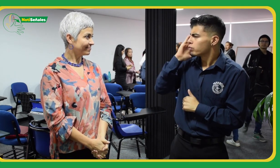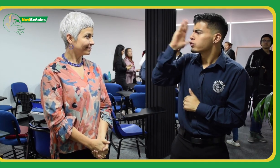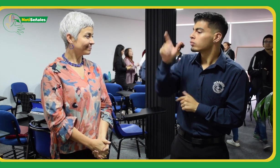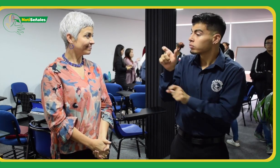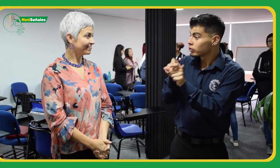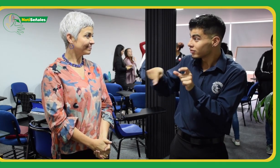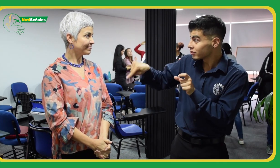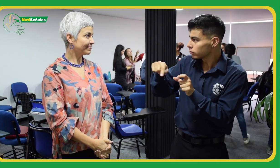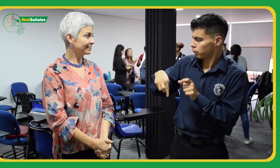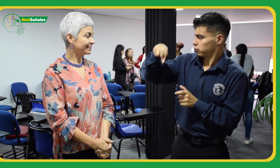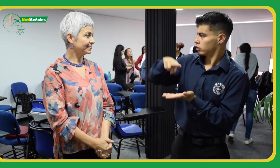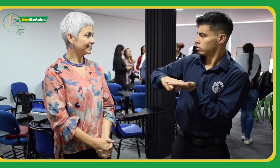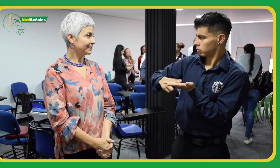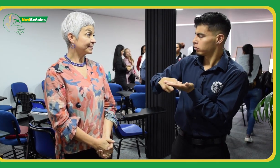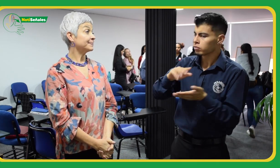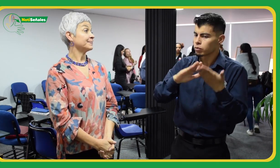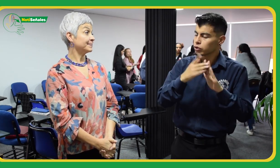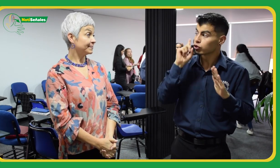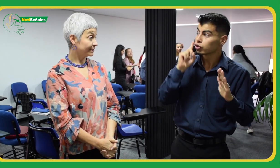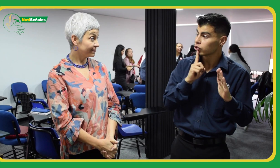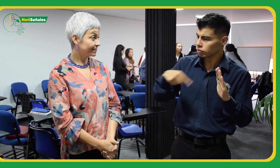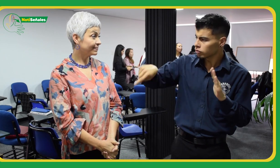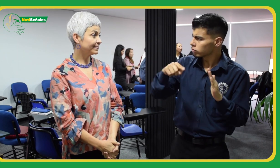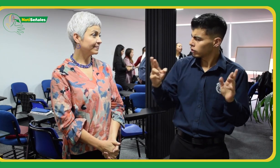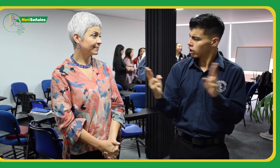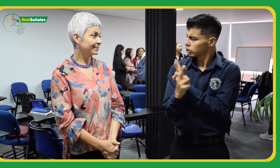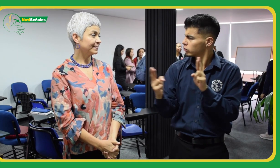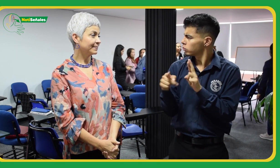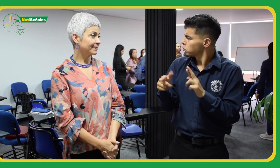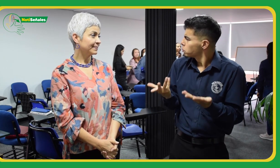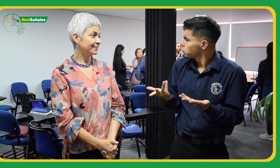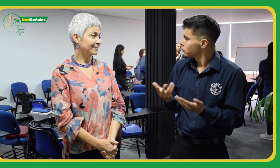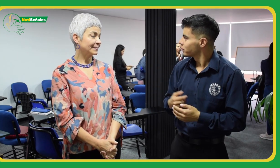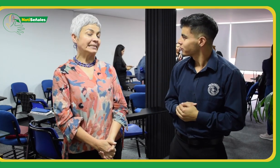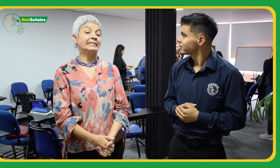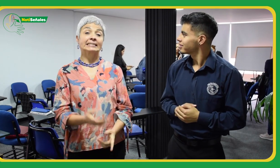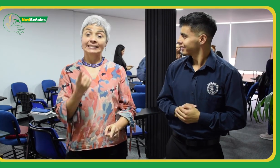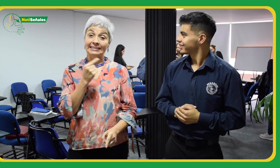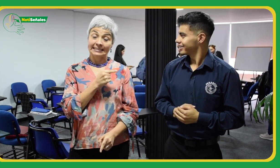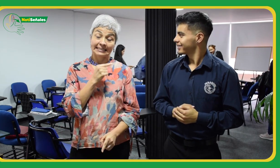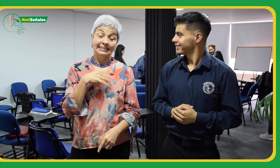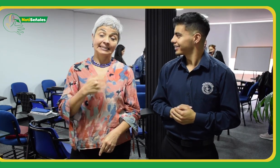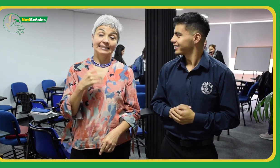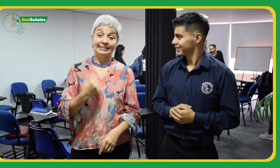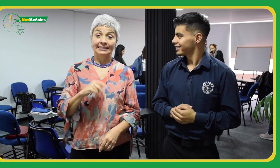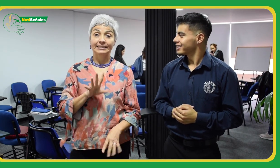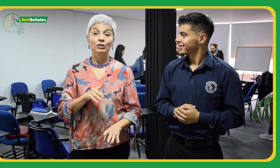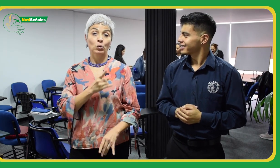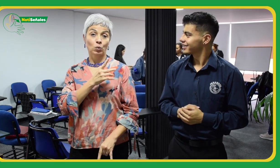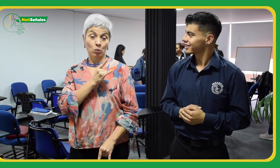serán futuros intérpretes profesionales cómo será el relacionamiento de ellos con la comunidad sorda es fundamental eso Que dices